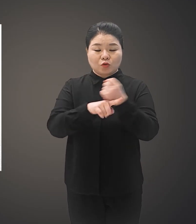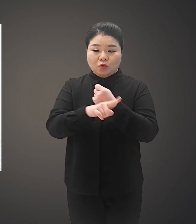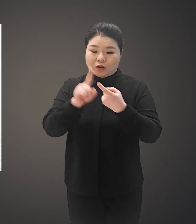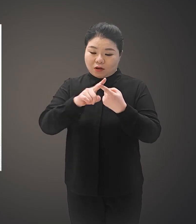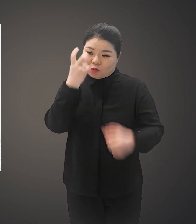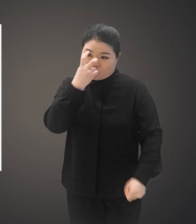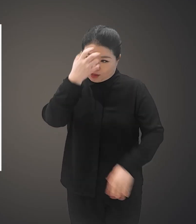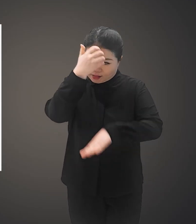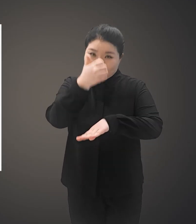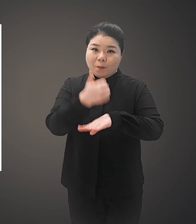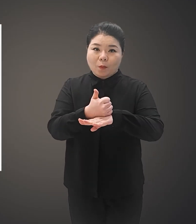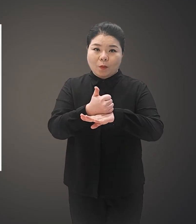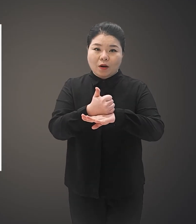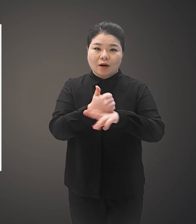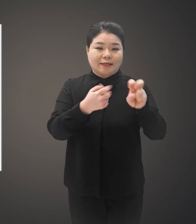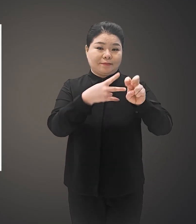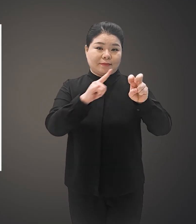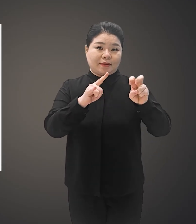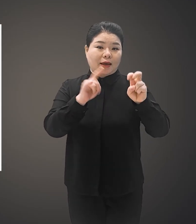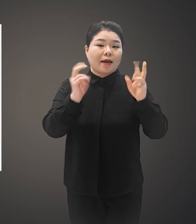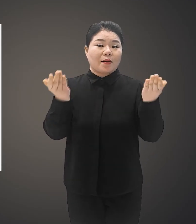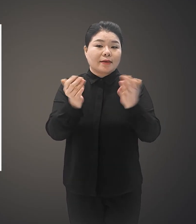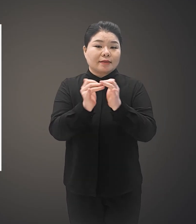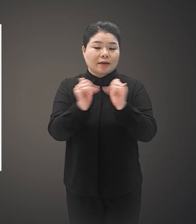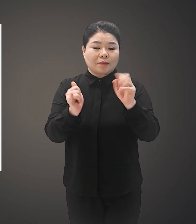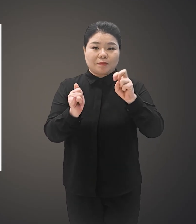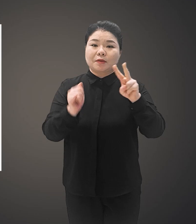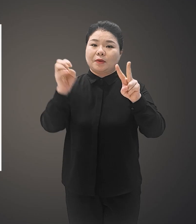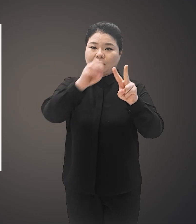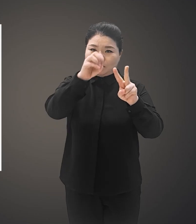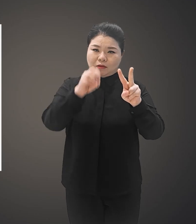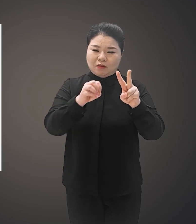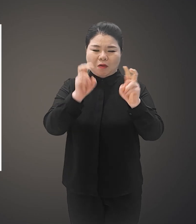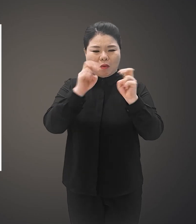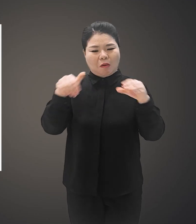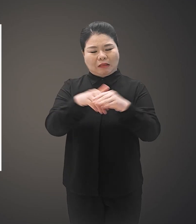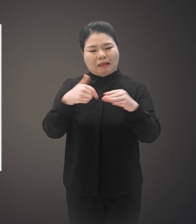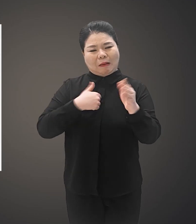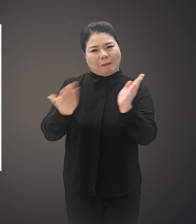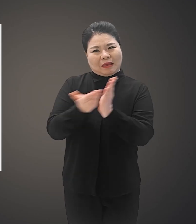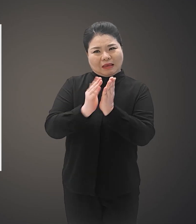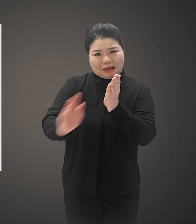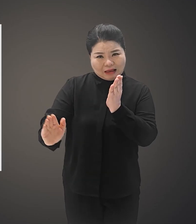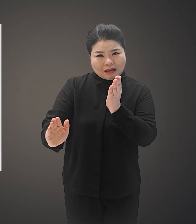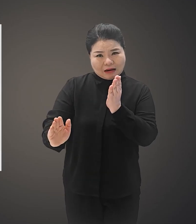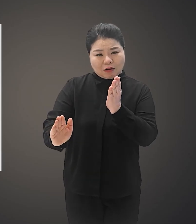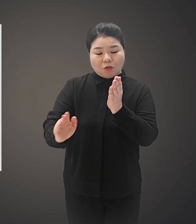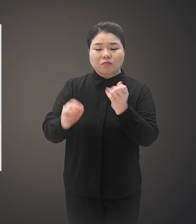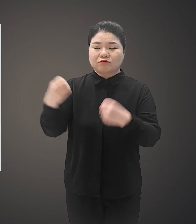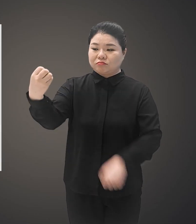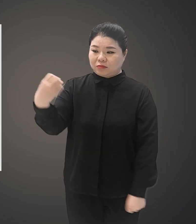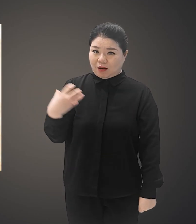따르면 20대 직장인들 32%가 조직 문화가 맞지 않아 퇴사하였다고 답했다.